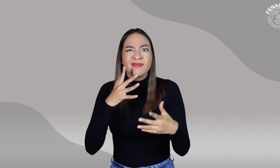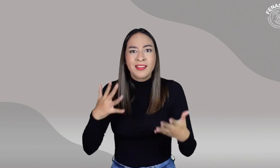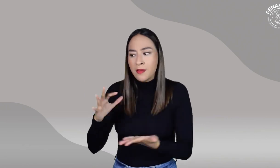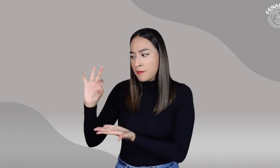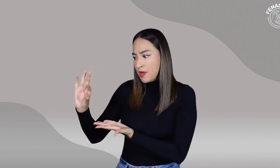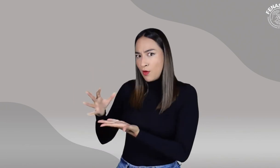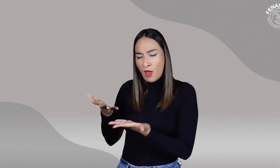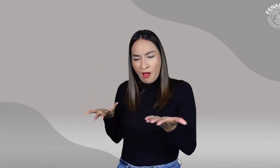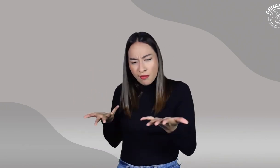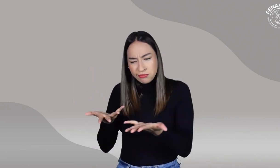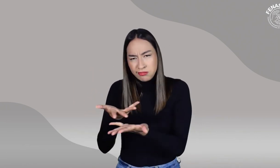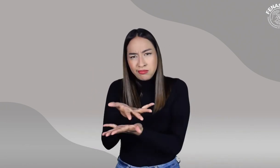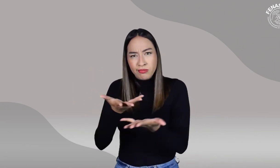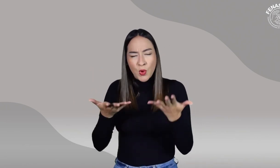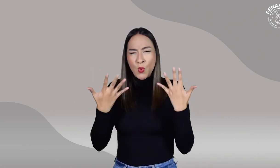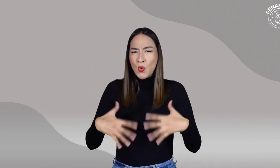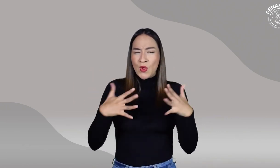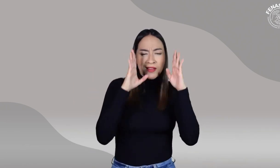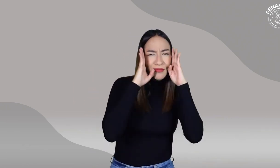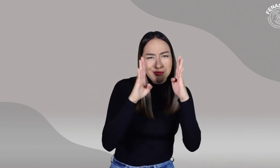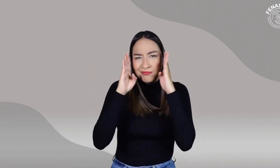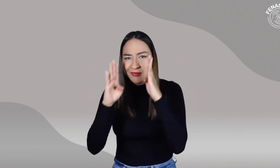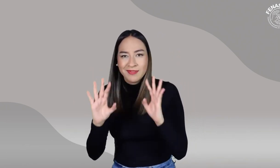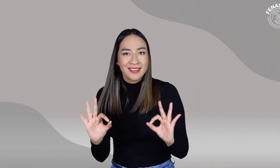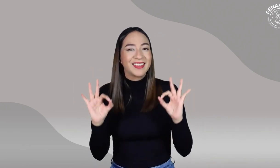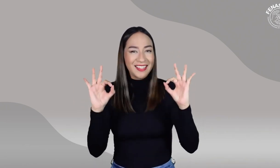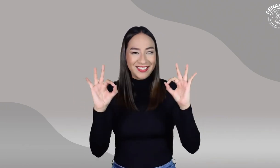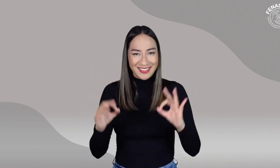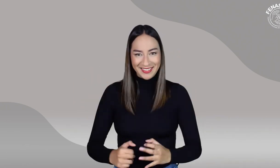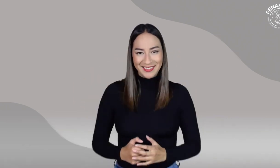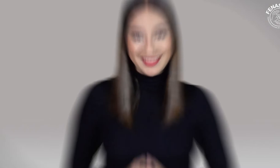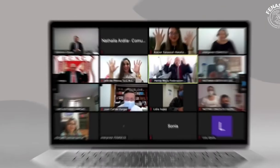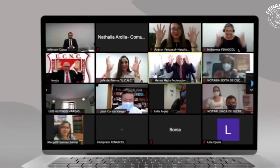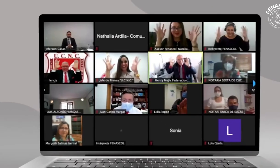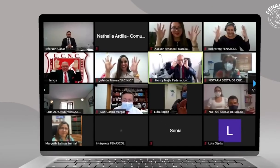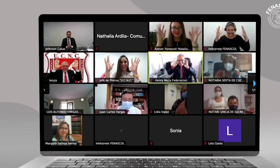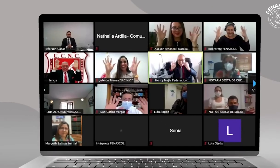en las notarías que hacen parte de esta organización, brindando así una atención de calidad.